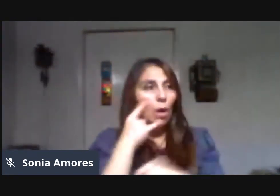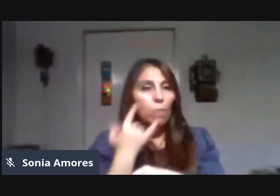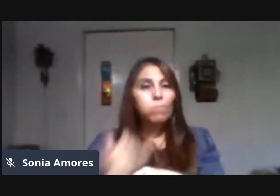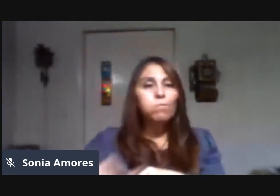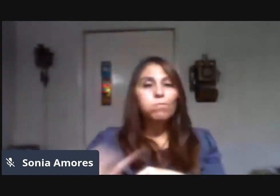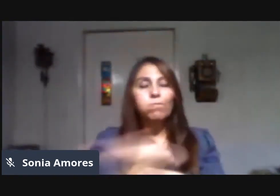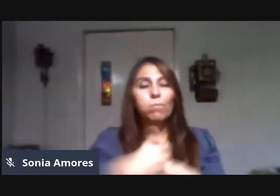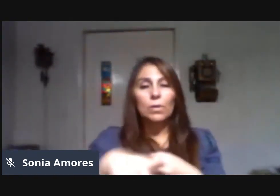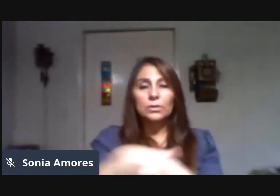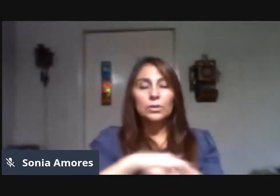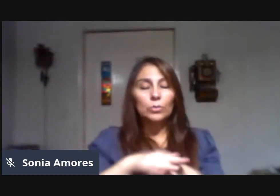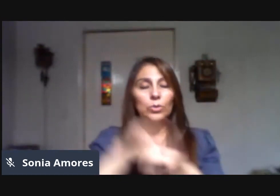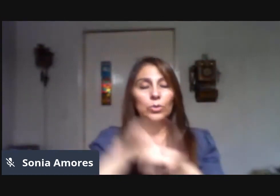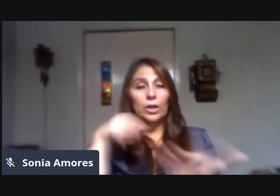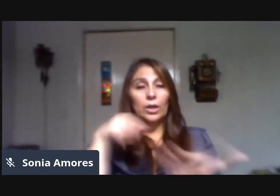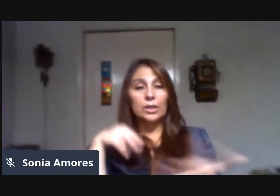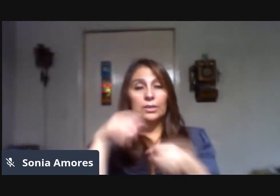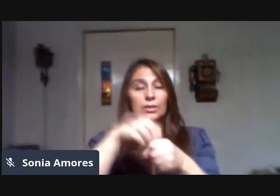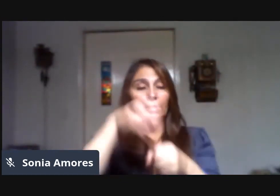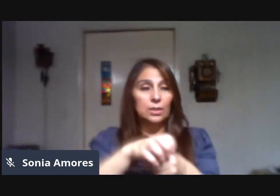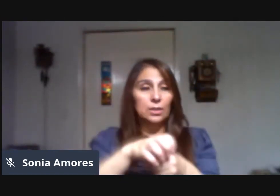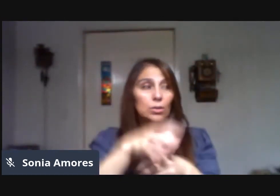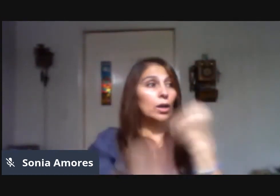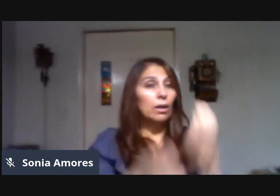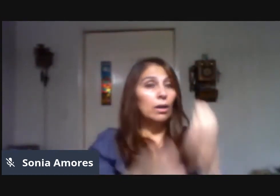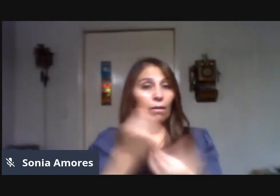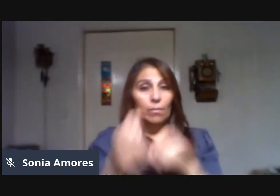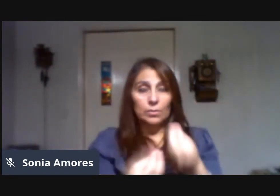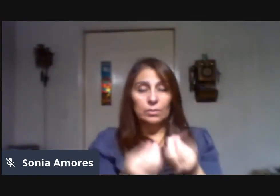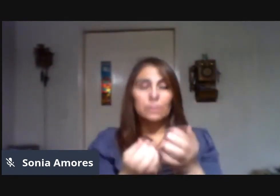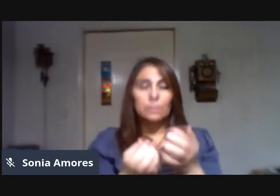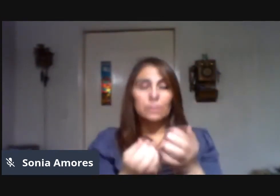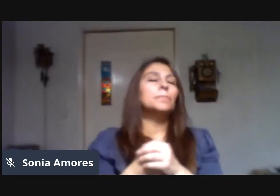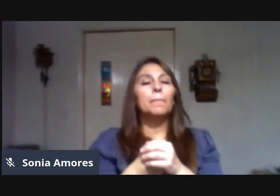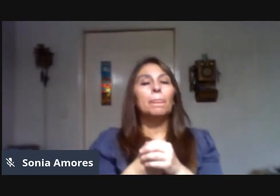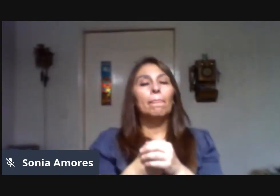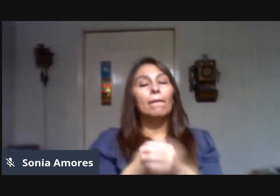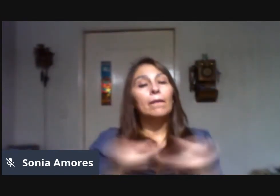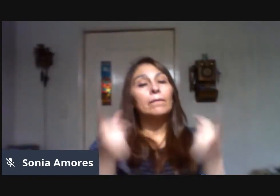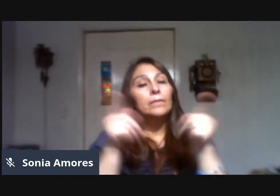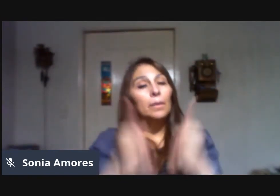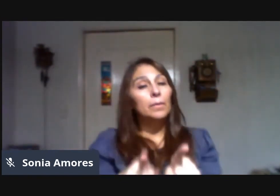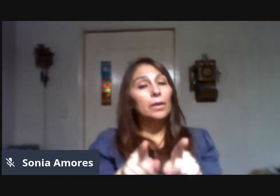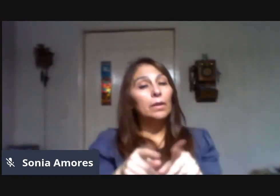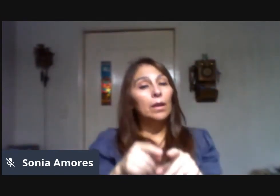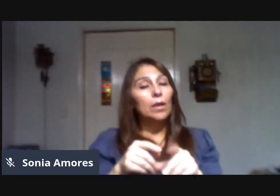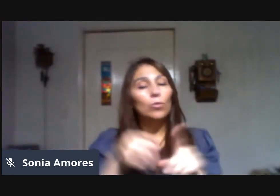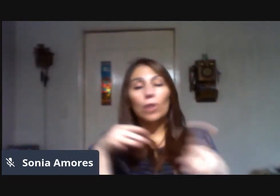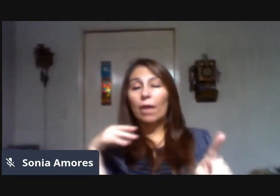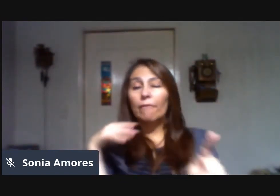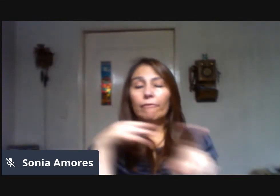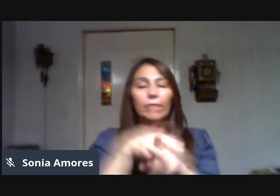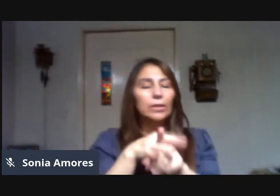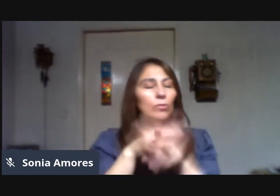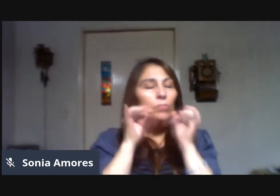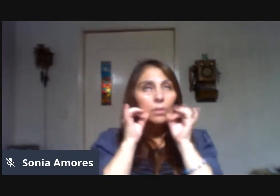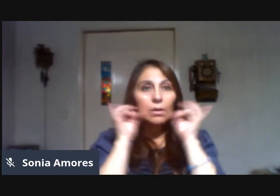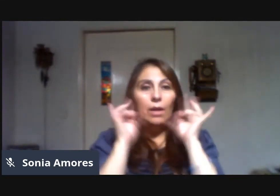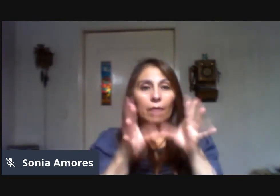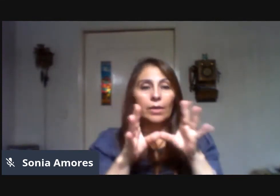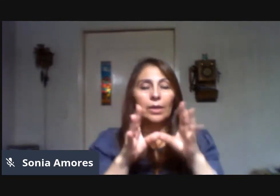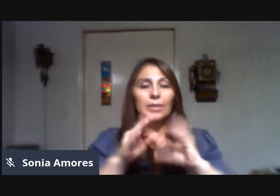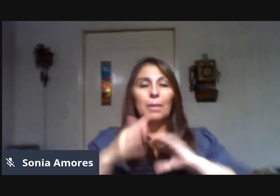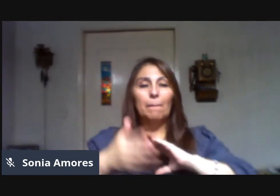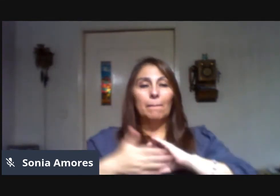crisis de civilización. Pero además hay una, hay un asunto muy grave que ya lo nombraban, y es una crisis de personalidad,